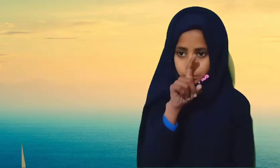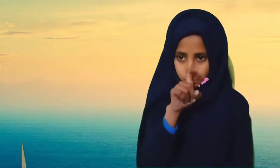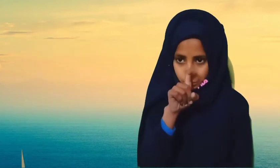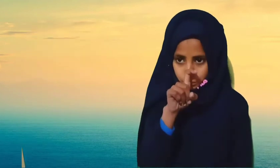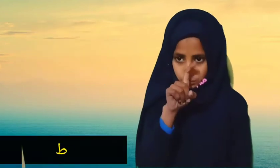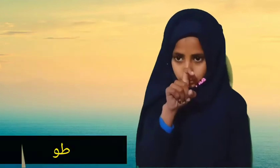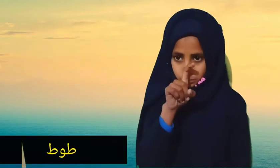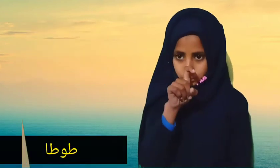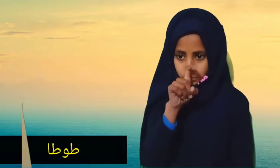तोता